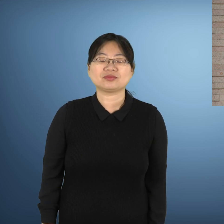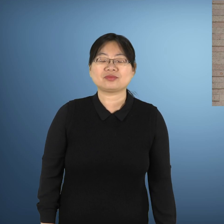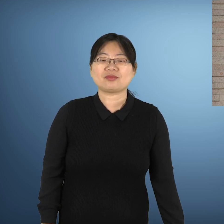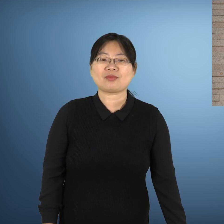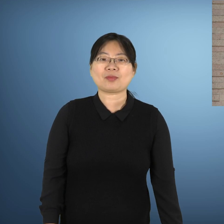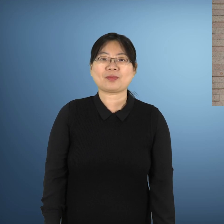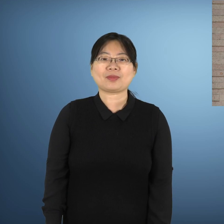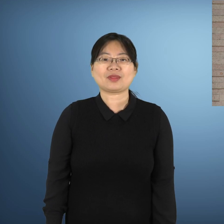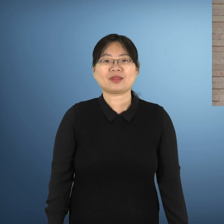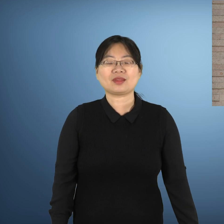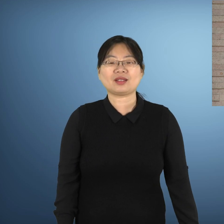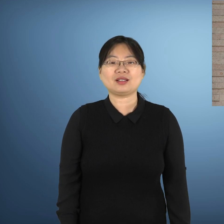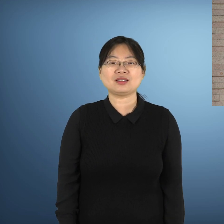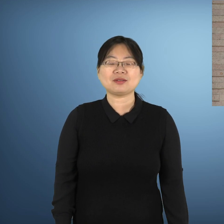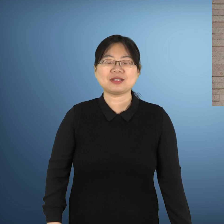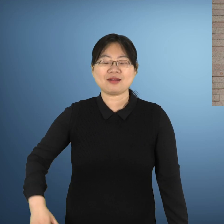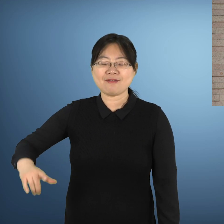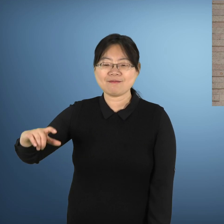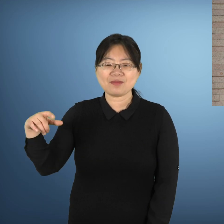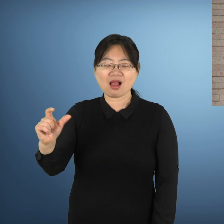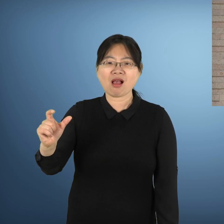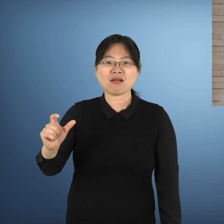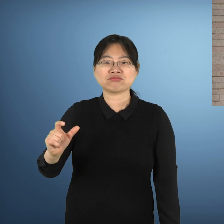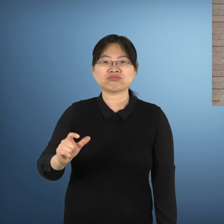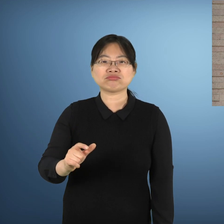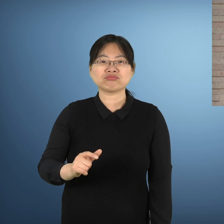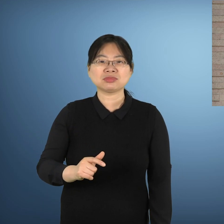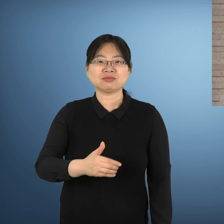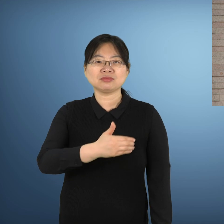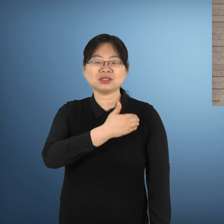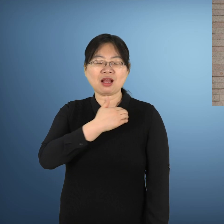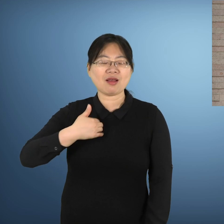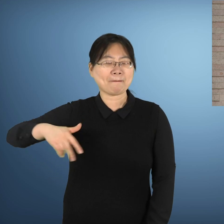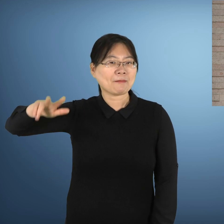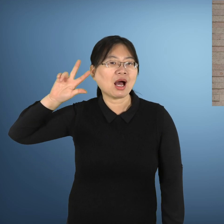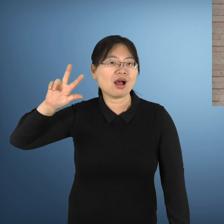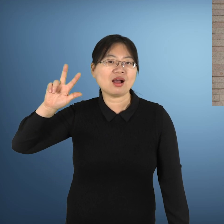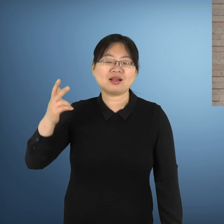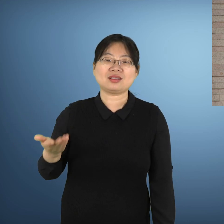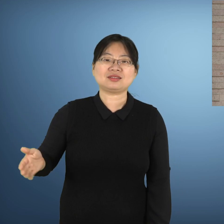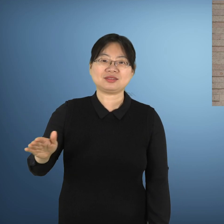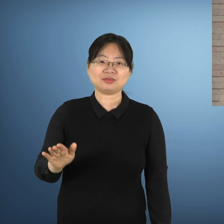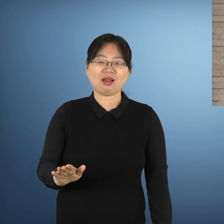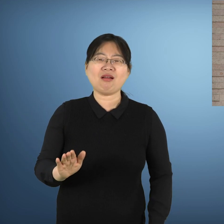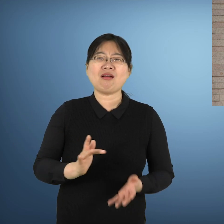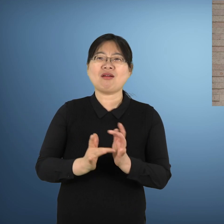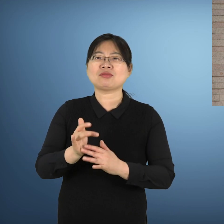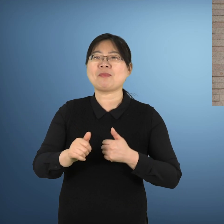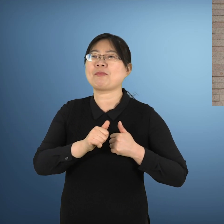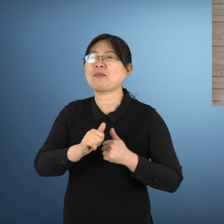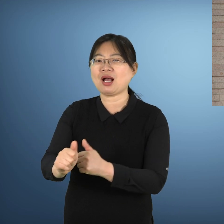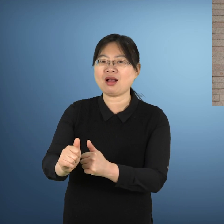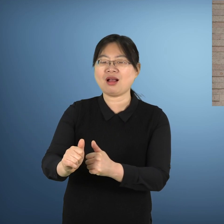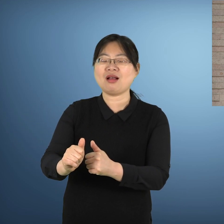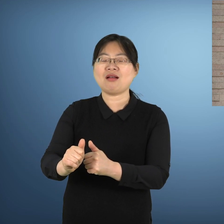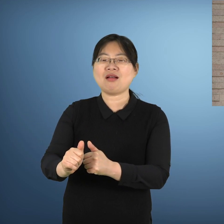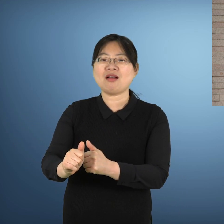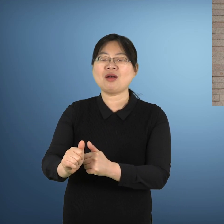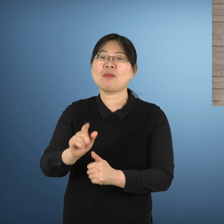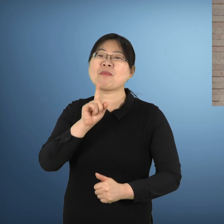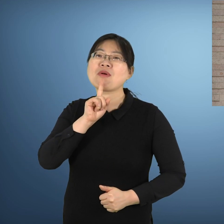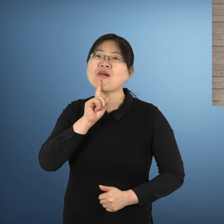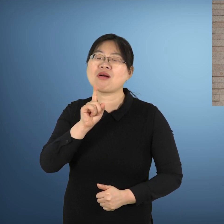그렇게 단호하게 호언장담까지 하면서 따르겠다고 장담했던